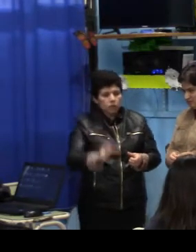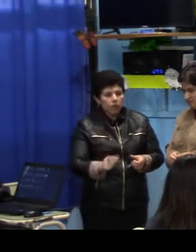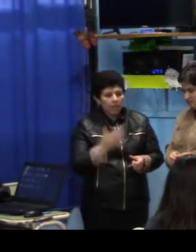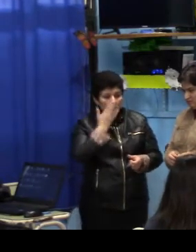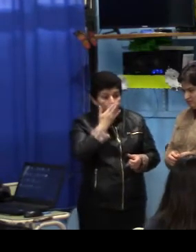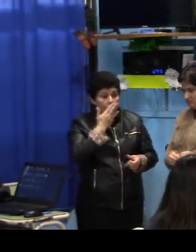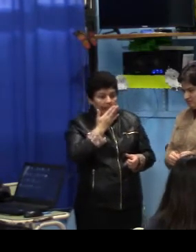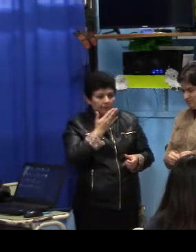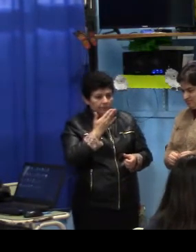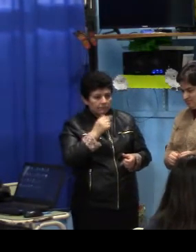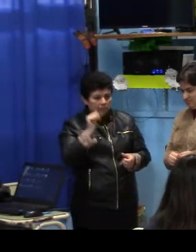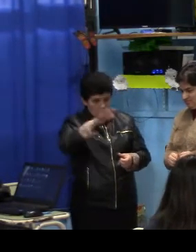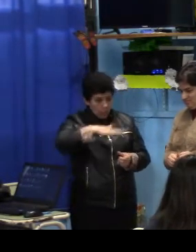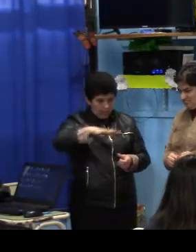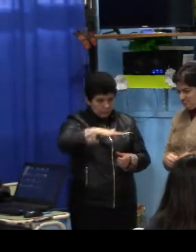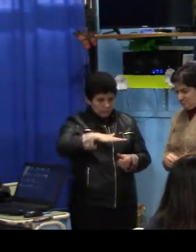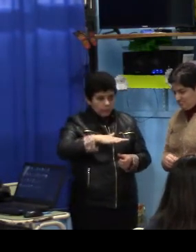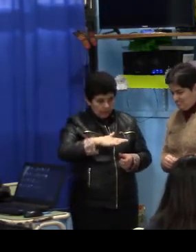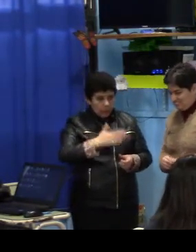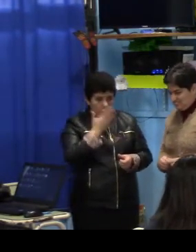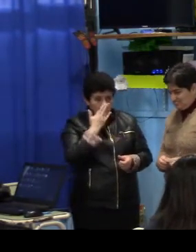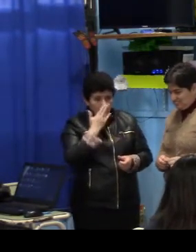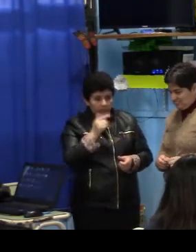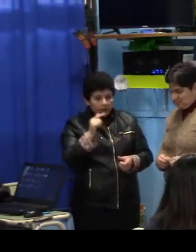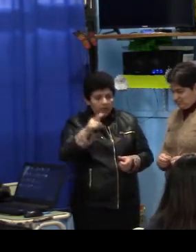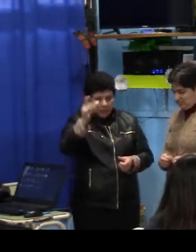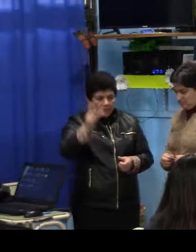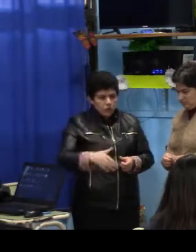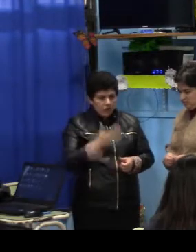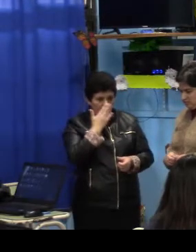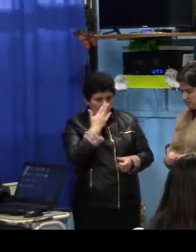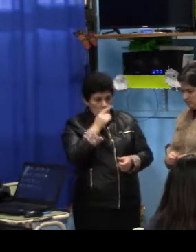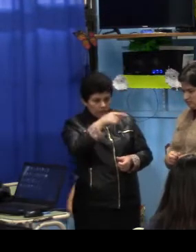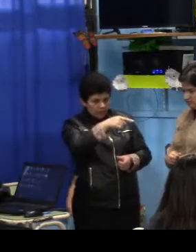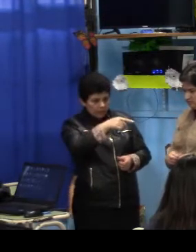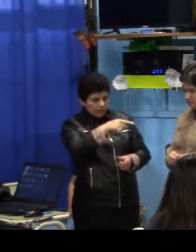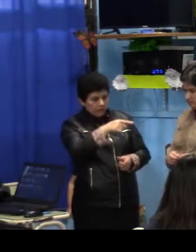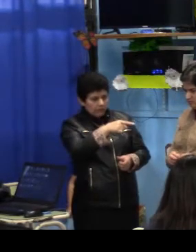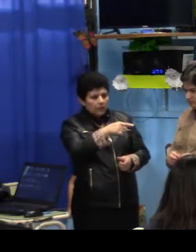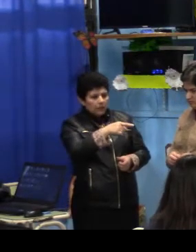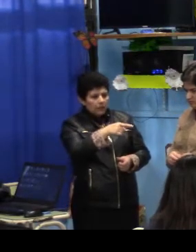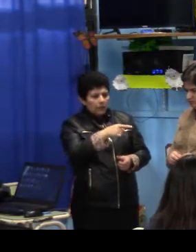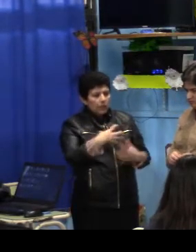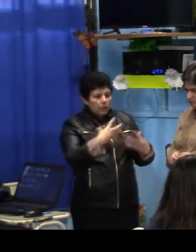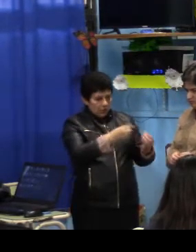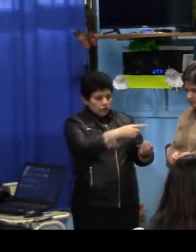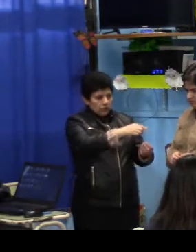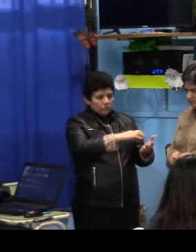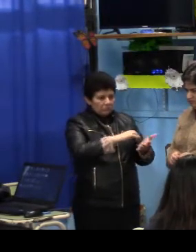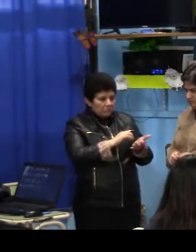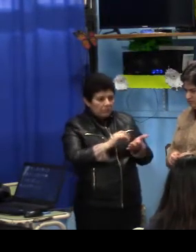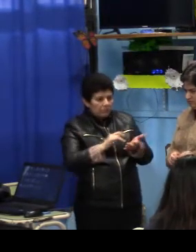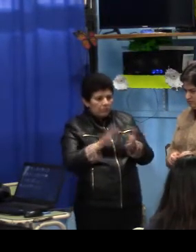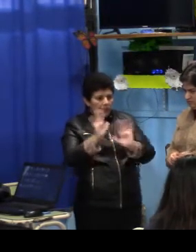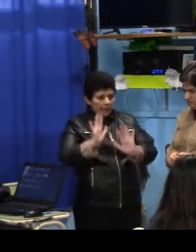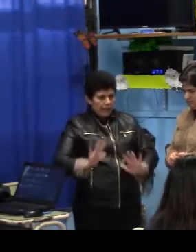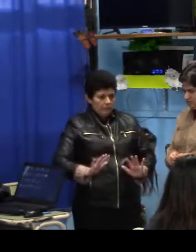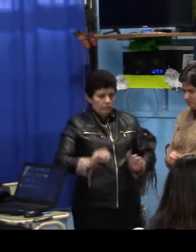a Cristo o la escuela sabática usando un sistema parecido a este,